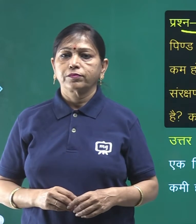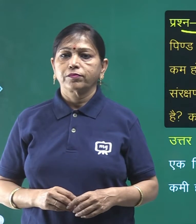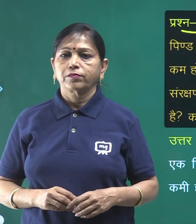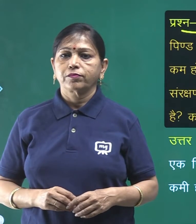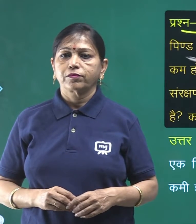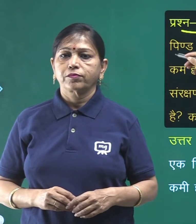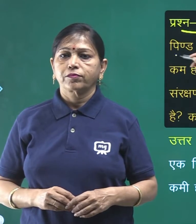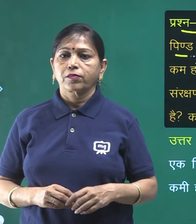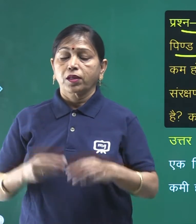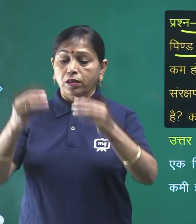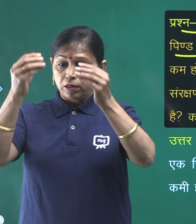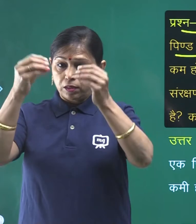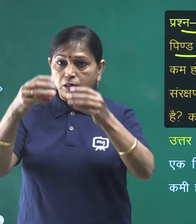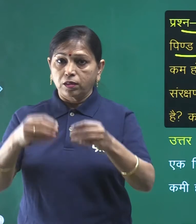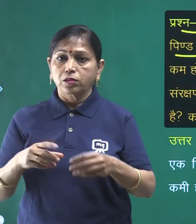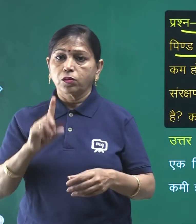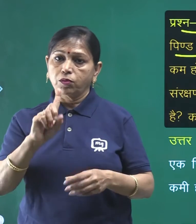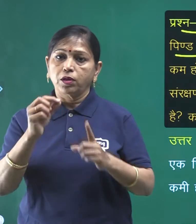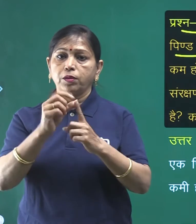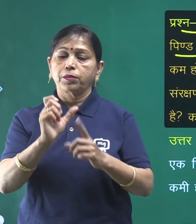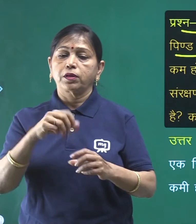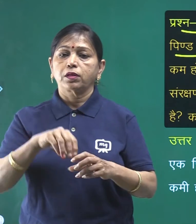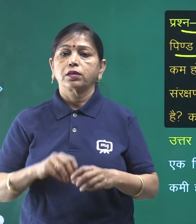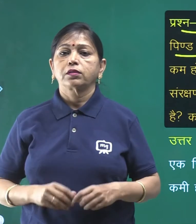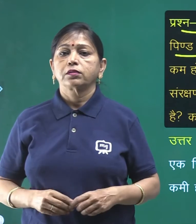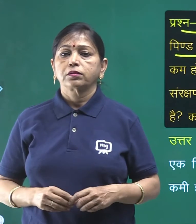गिरते हुए एक पिंड की